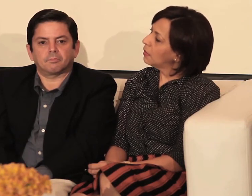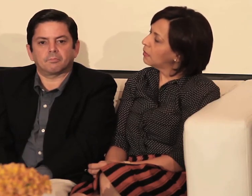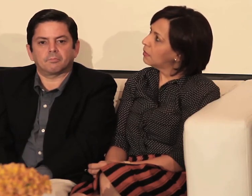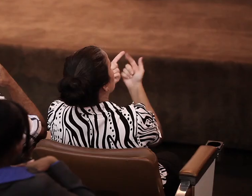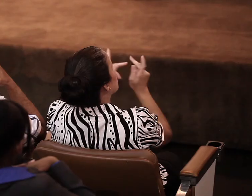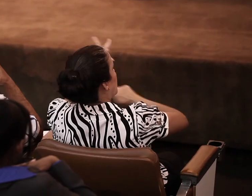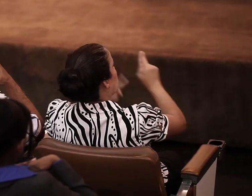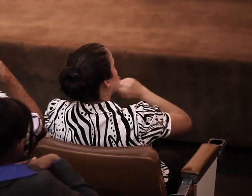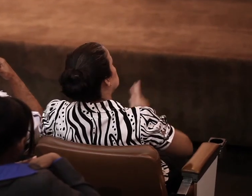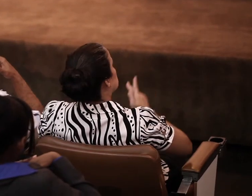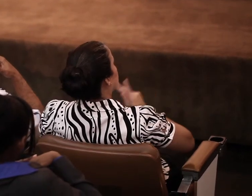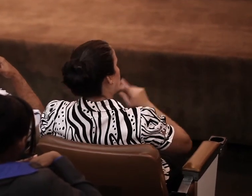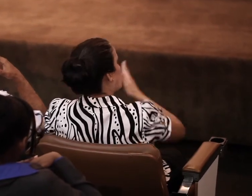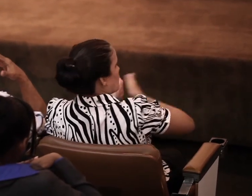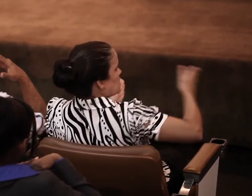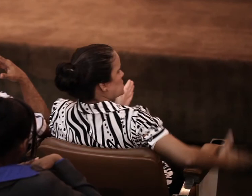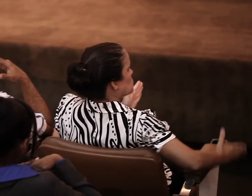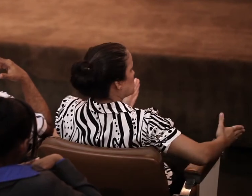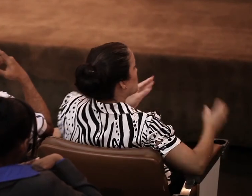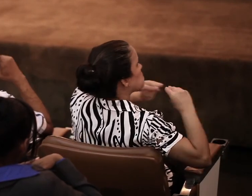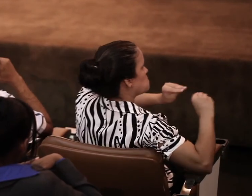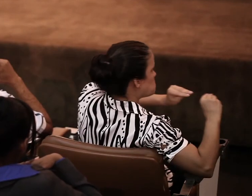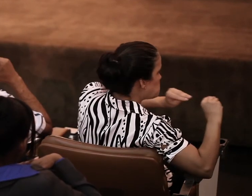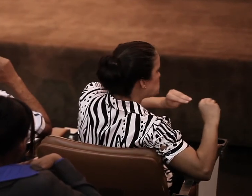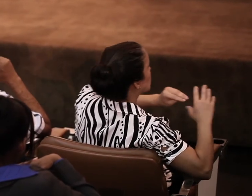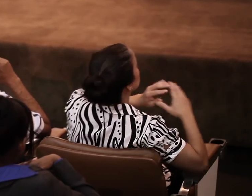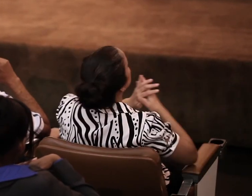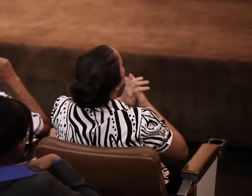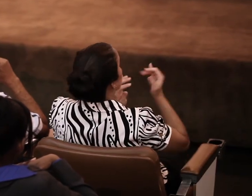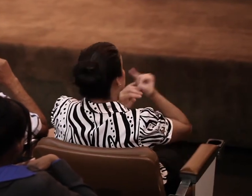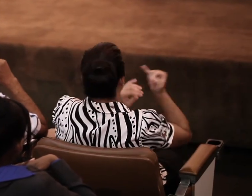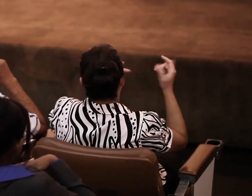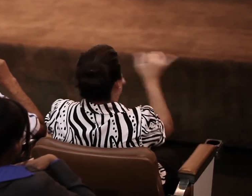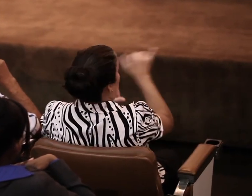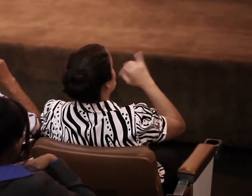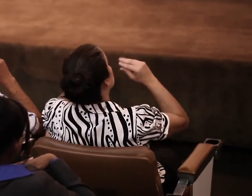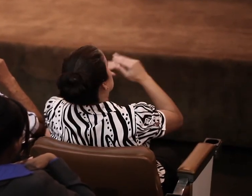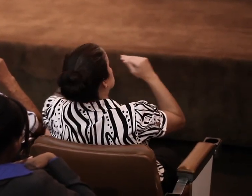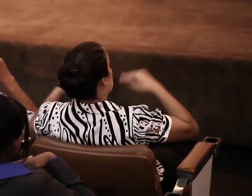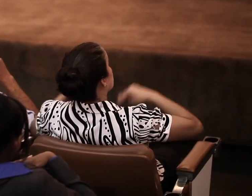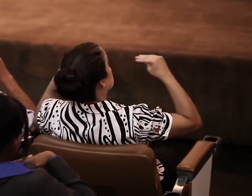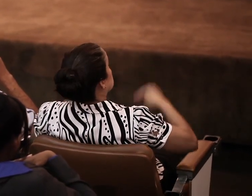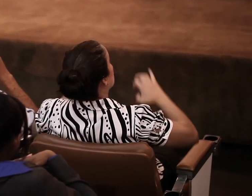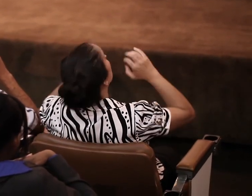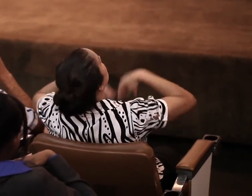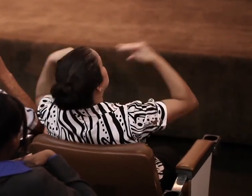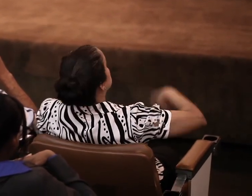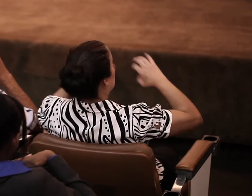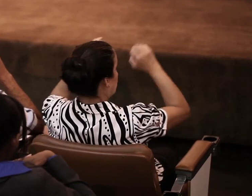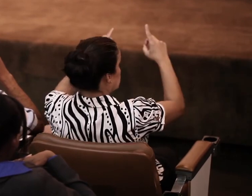y entonces va a comenzar entonces como dice el ministro de educación la revolución educativa ahora vamos a comenzar la